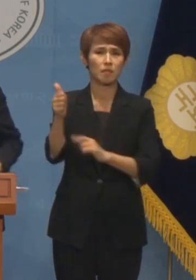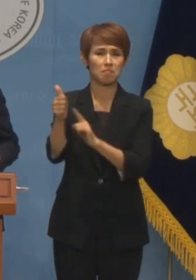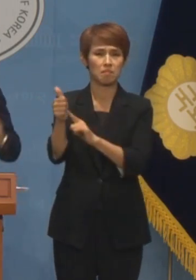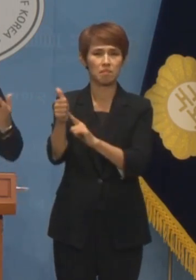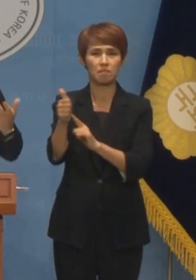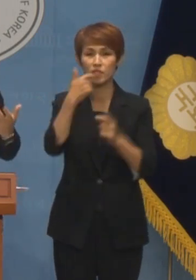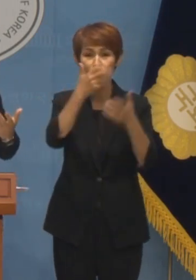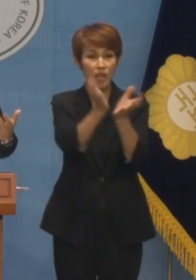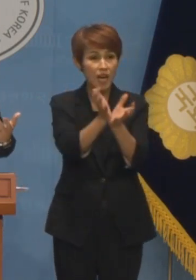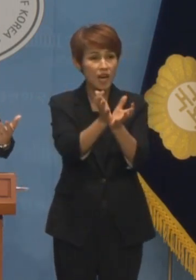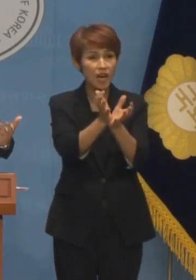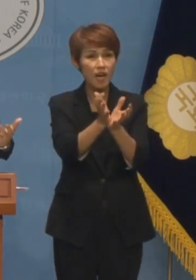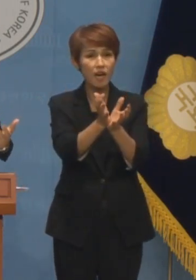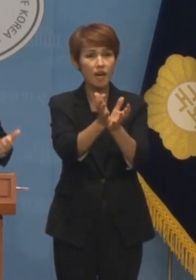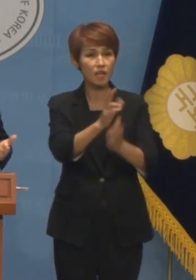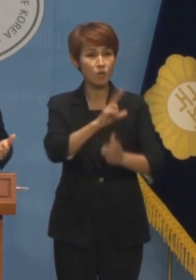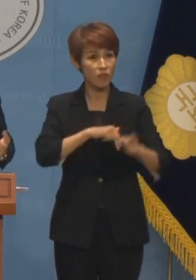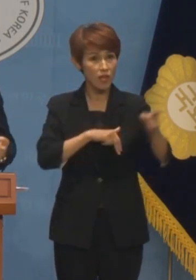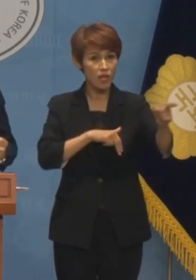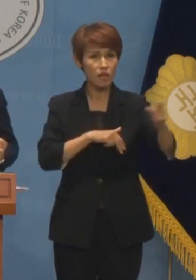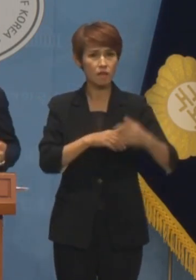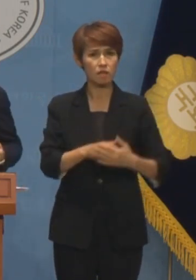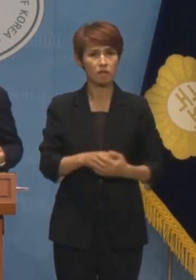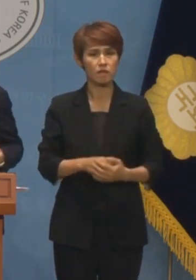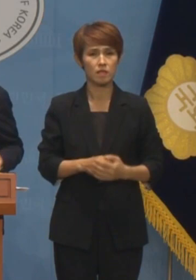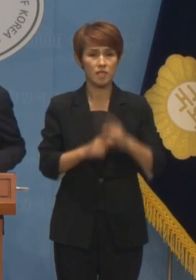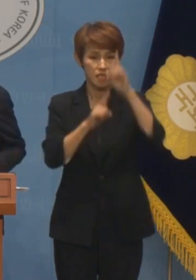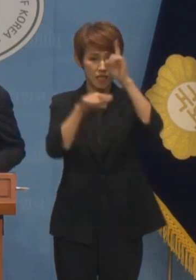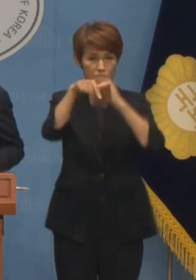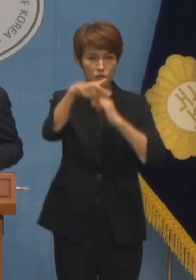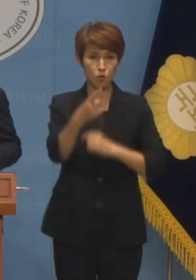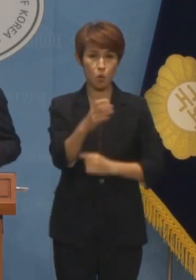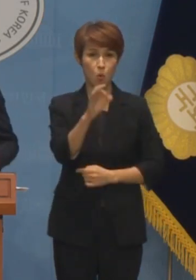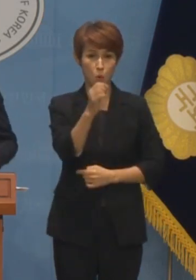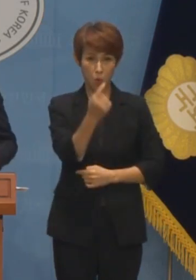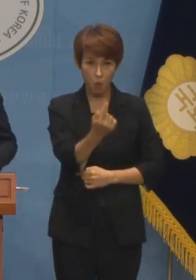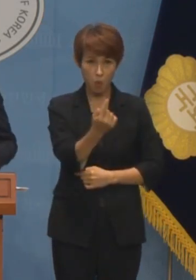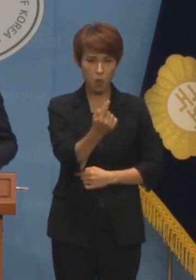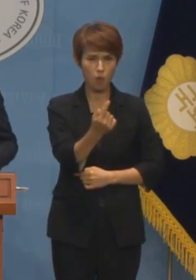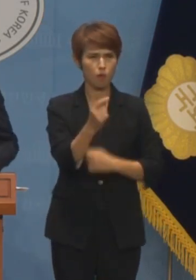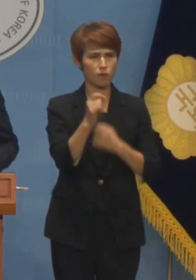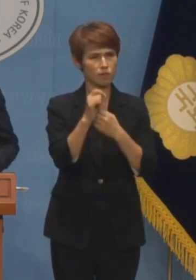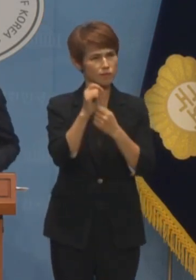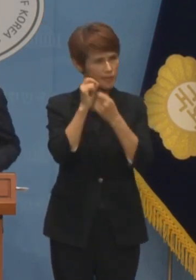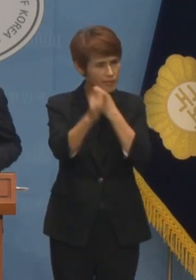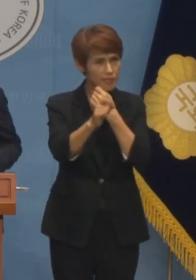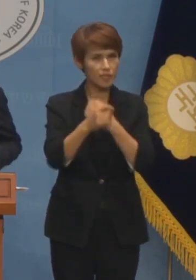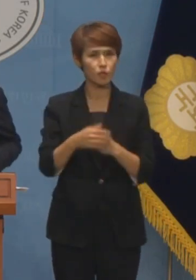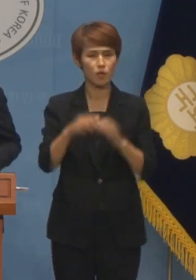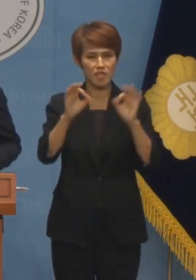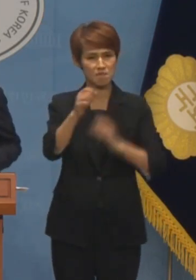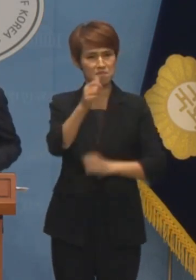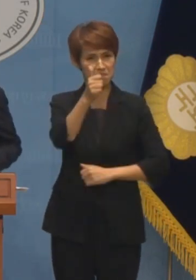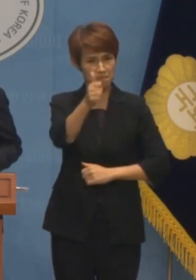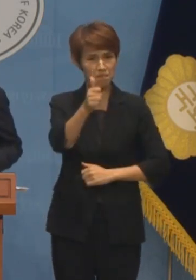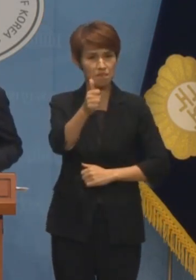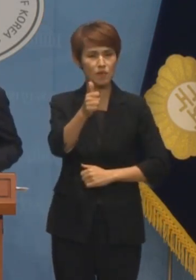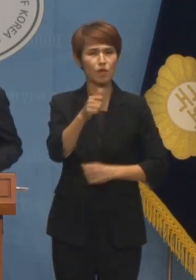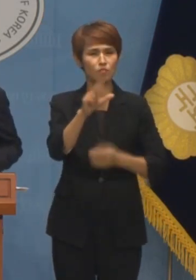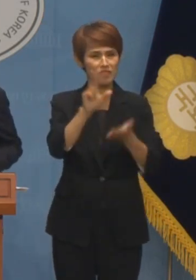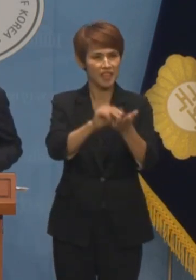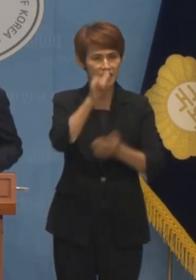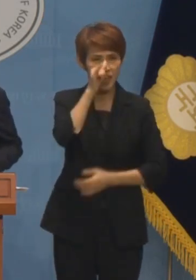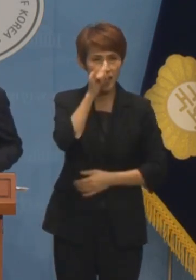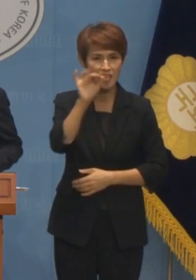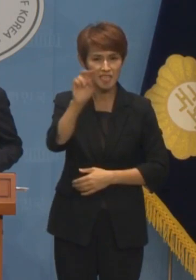민당의원에게 이종호 사짜다, 사기성, 또 김기현 문제점, 그리고 임성근 구명